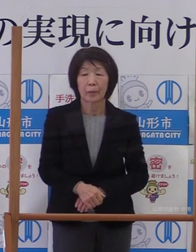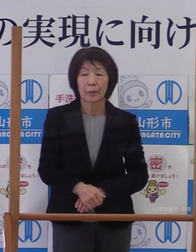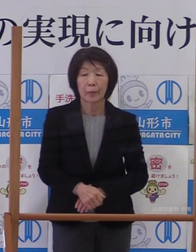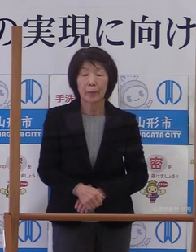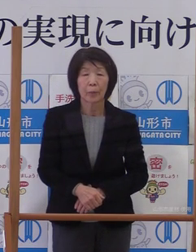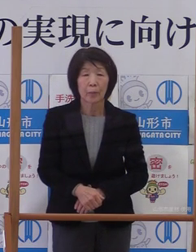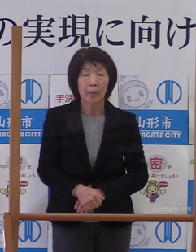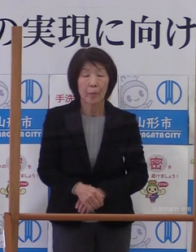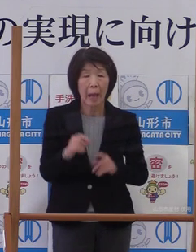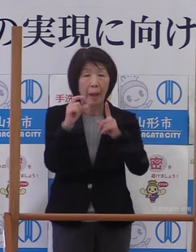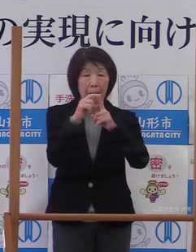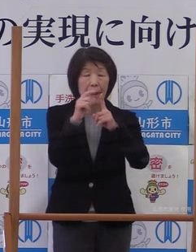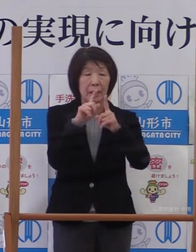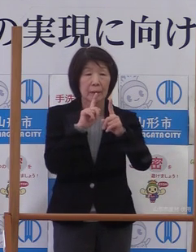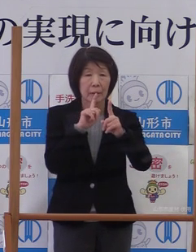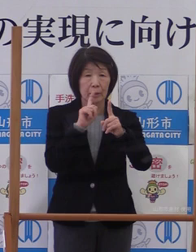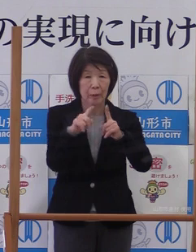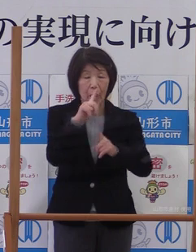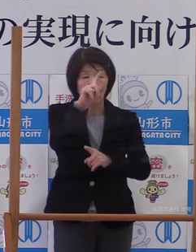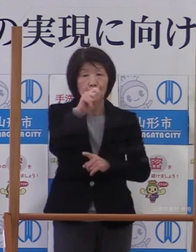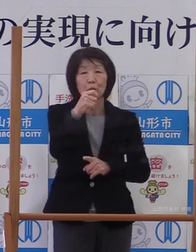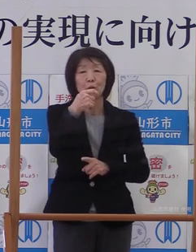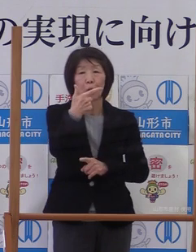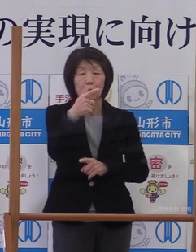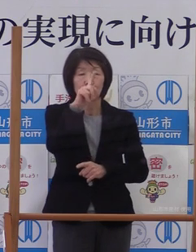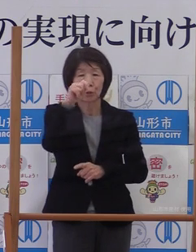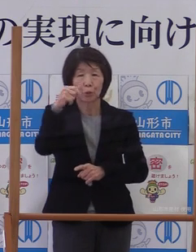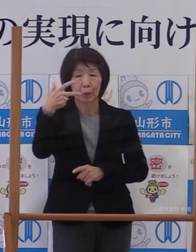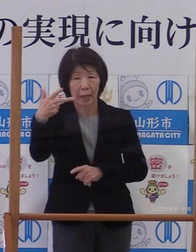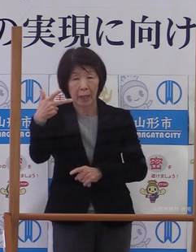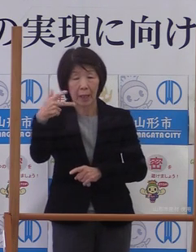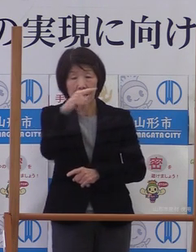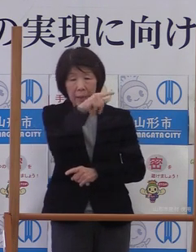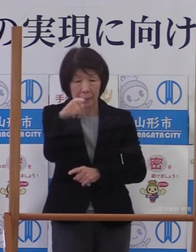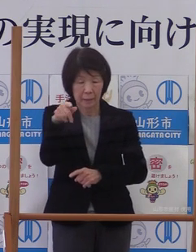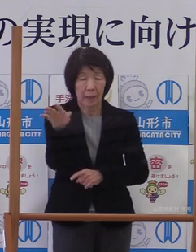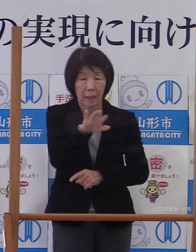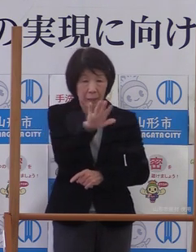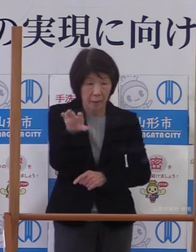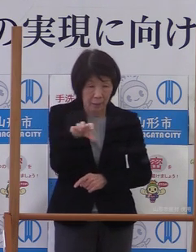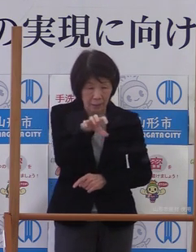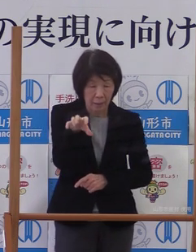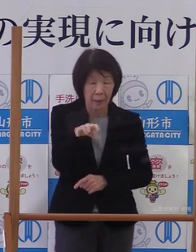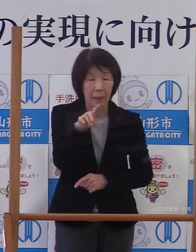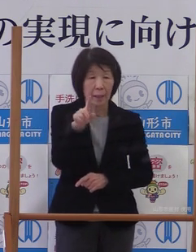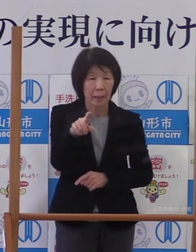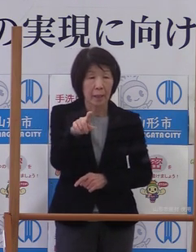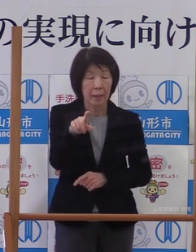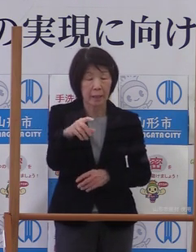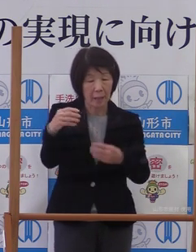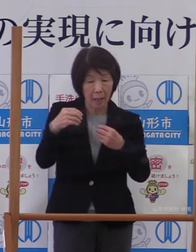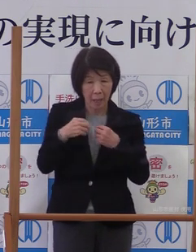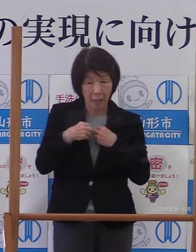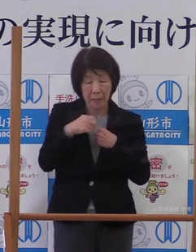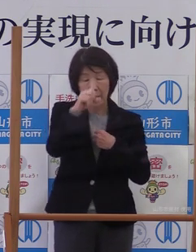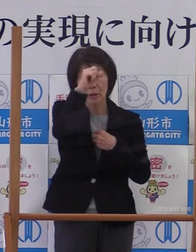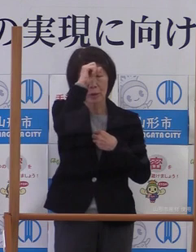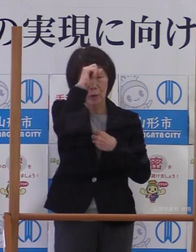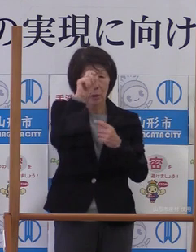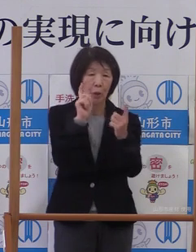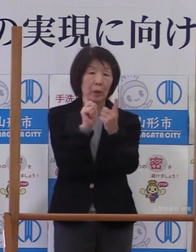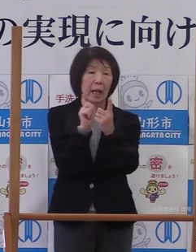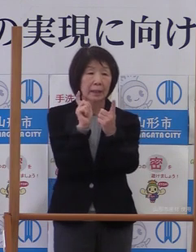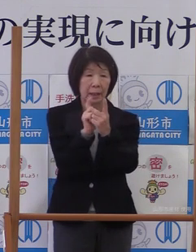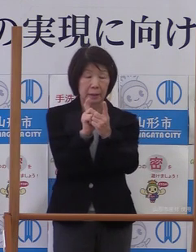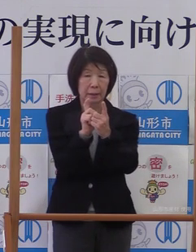ページで言うとですね、16ページ、17ページあたりにはですね、感染症対策、